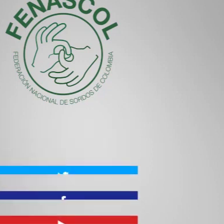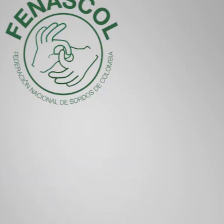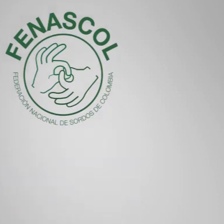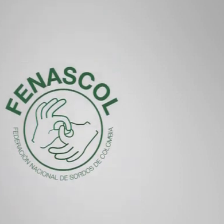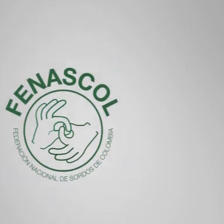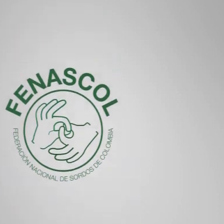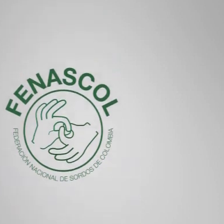Gracias.